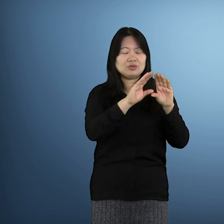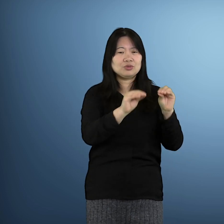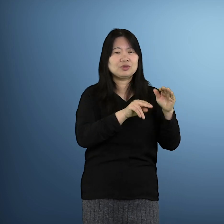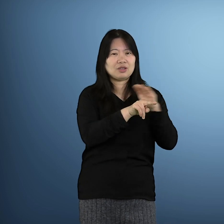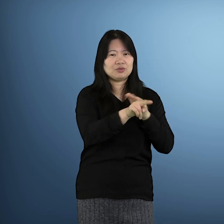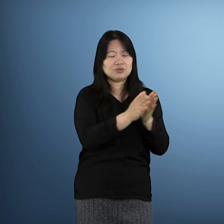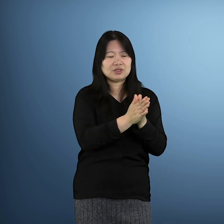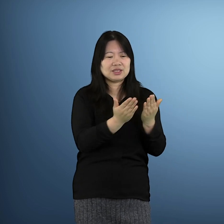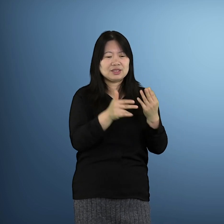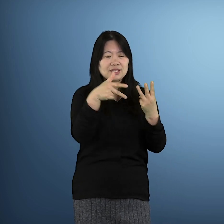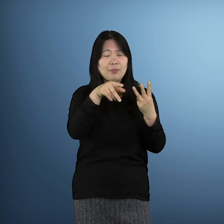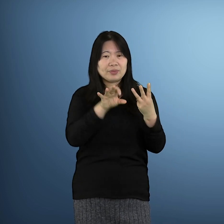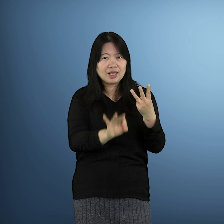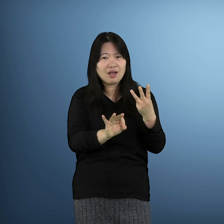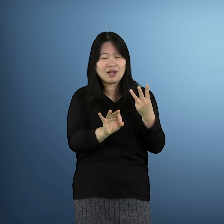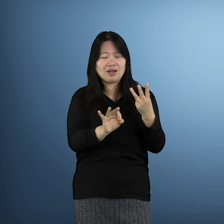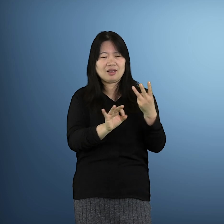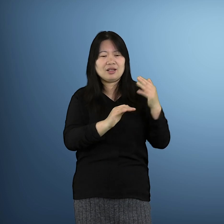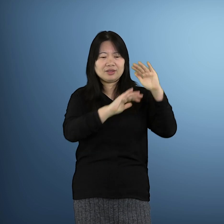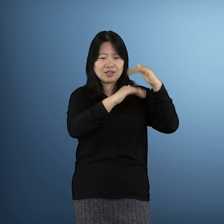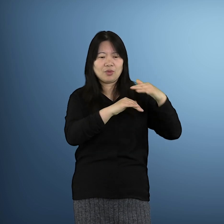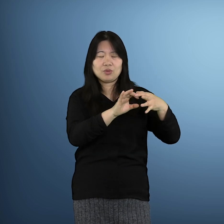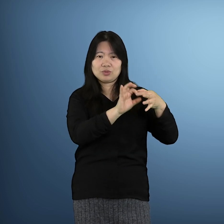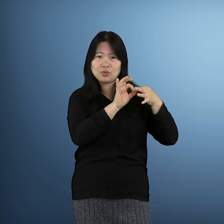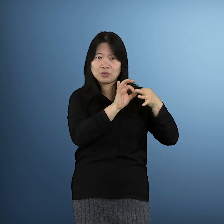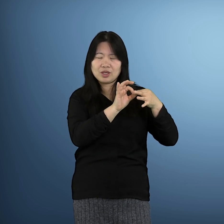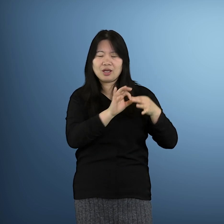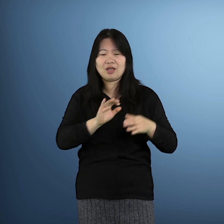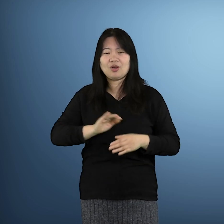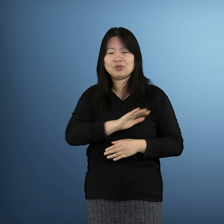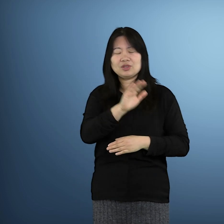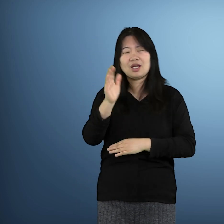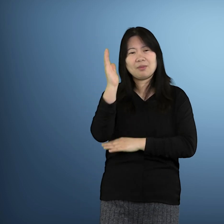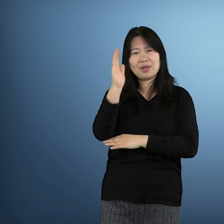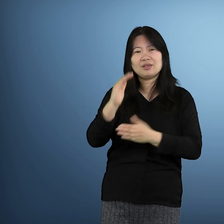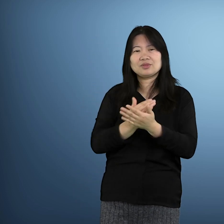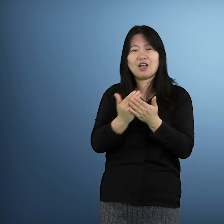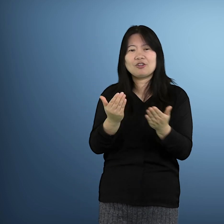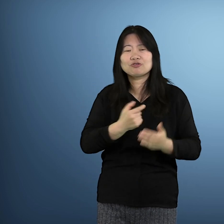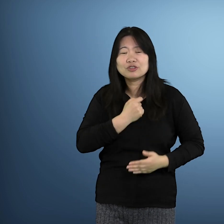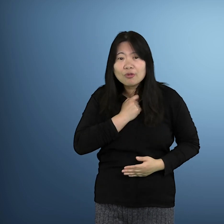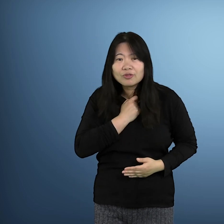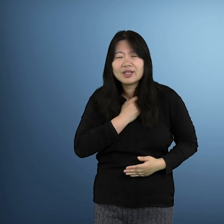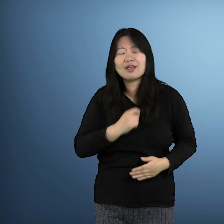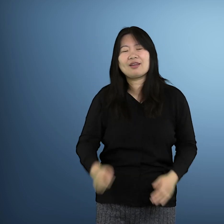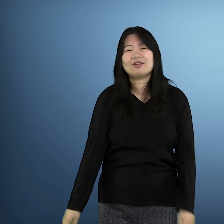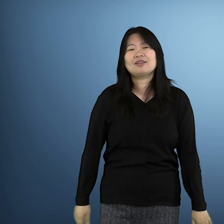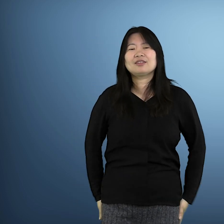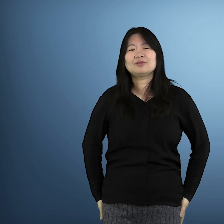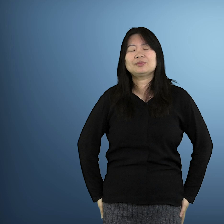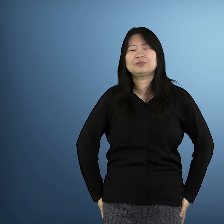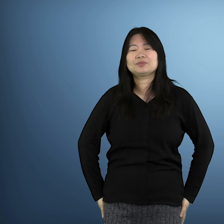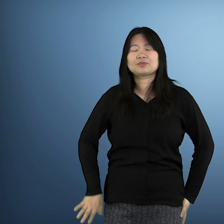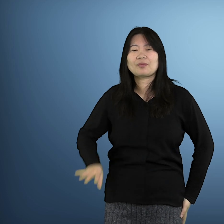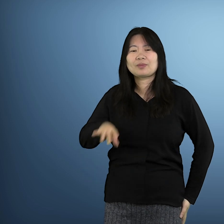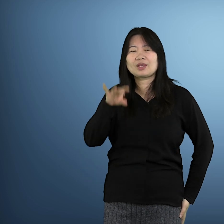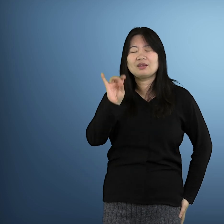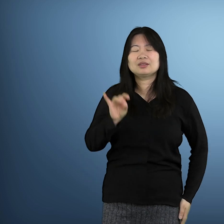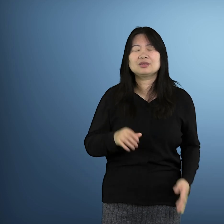3장의 이 본문을 통해서 우리가 말씀을 좀 나누도록 하겠습니다.